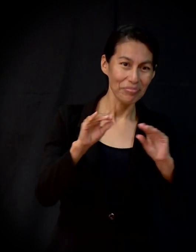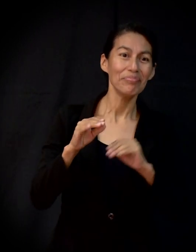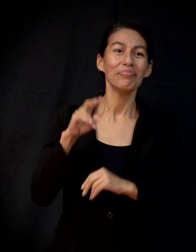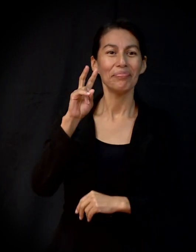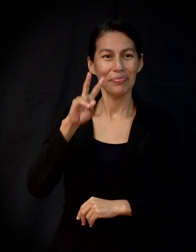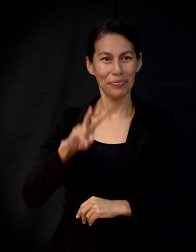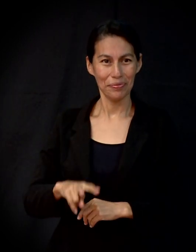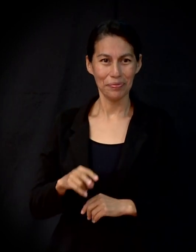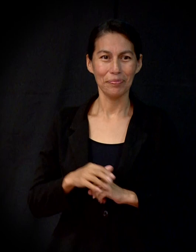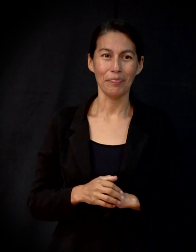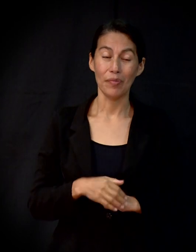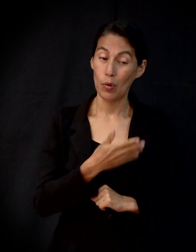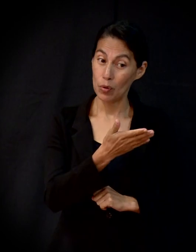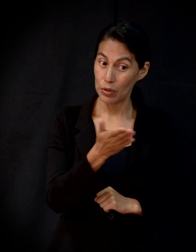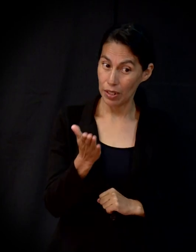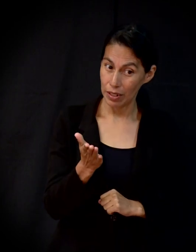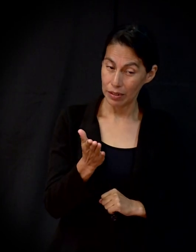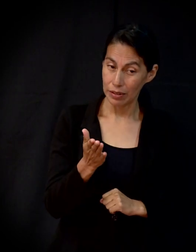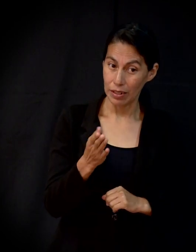a todos.